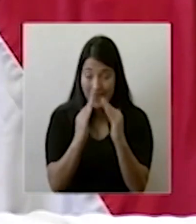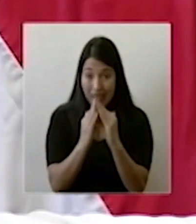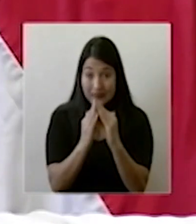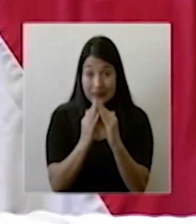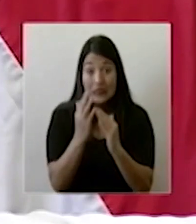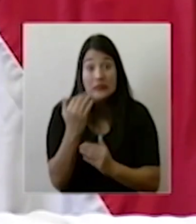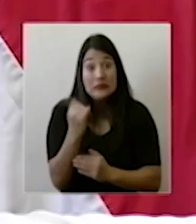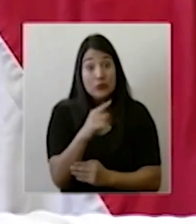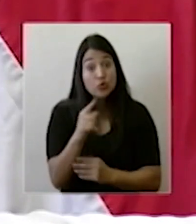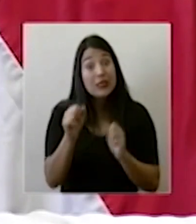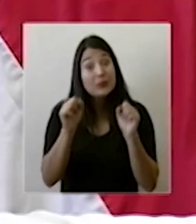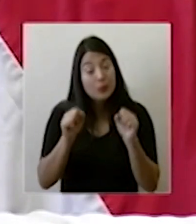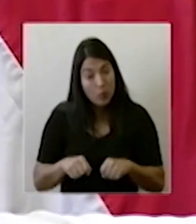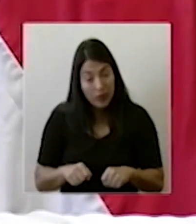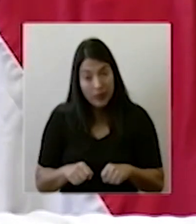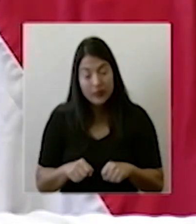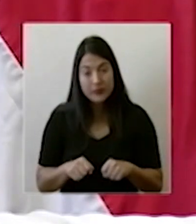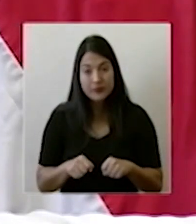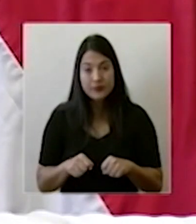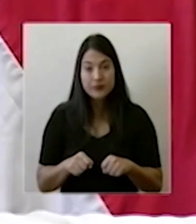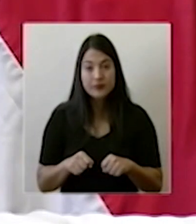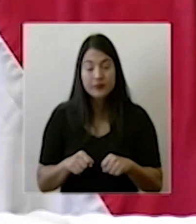que pueda,